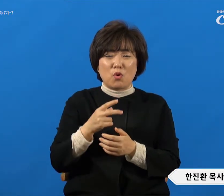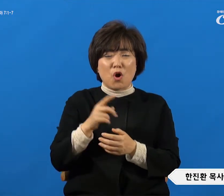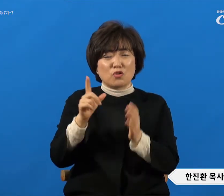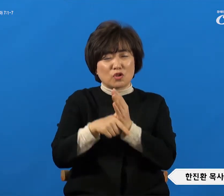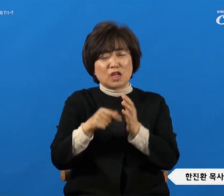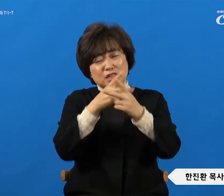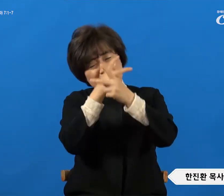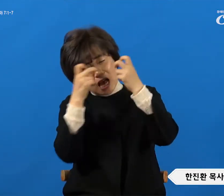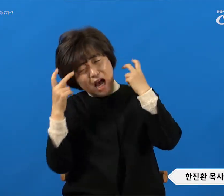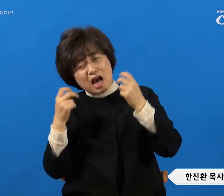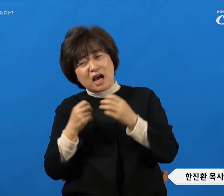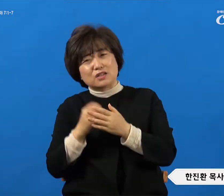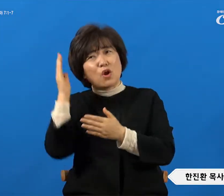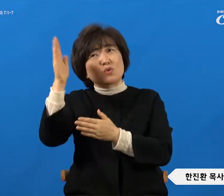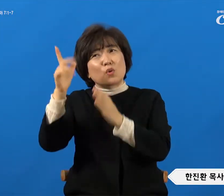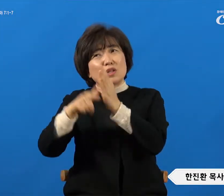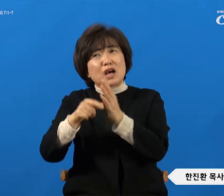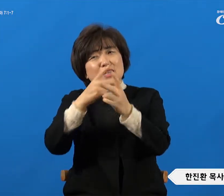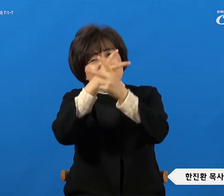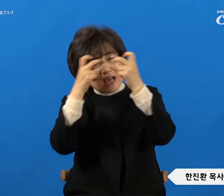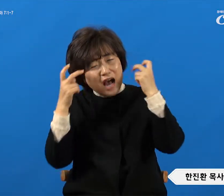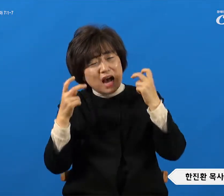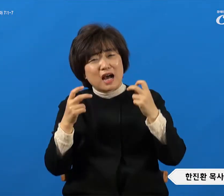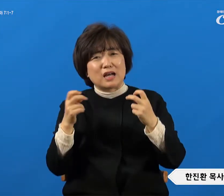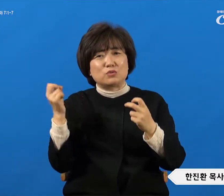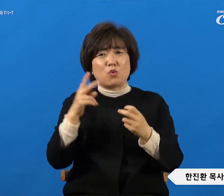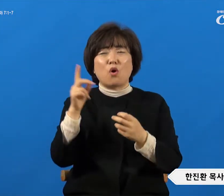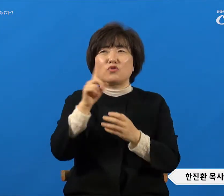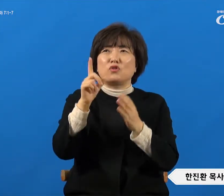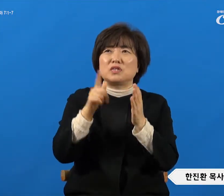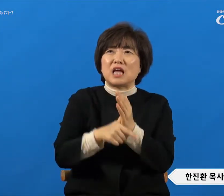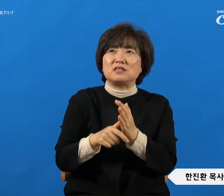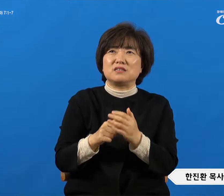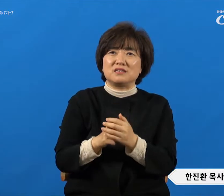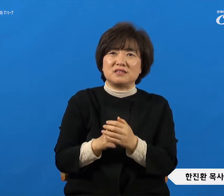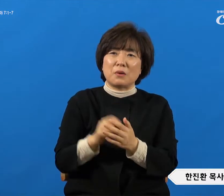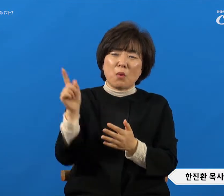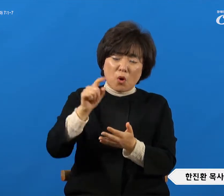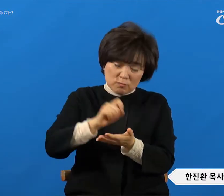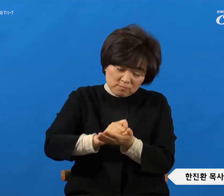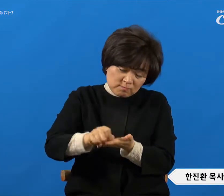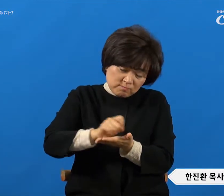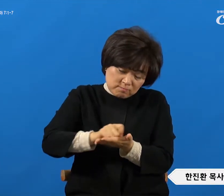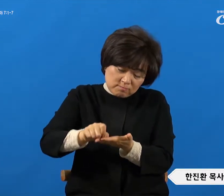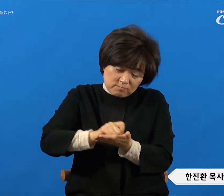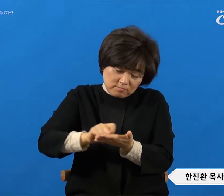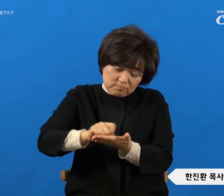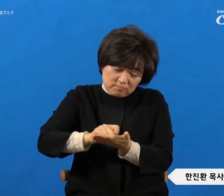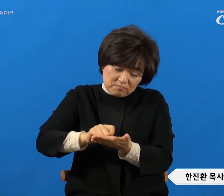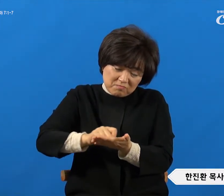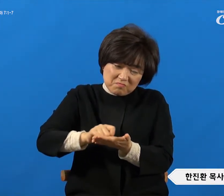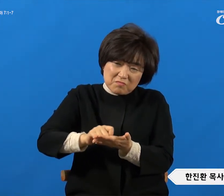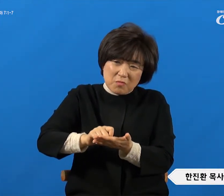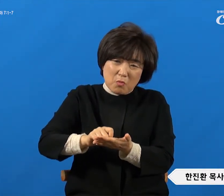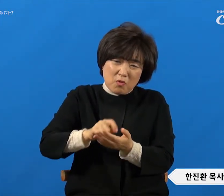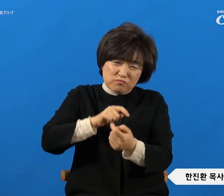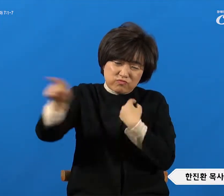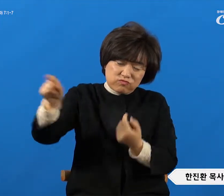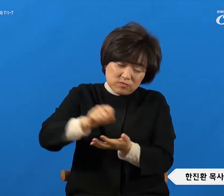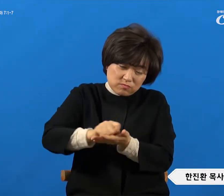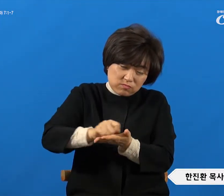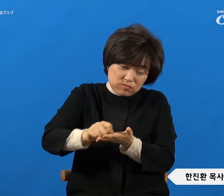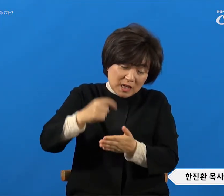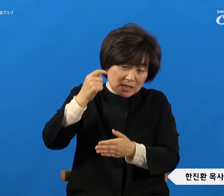했습니다. 이제 하나님 앞에 서려고 하는데 아무 떠오르는 말씀이 없어서